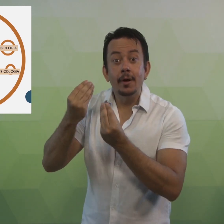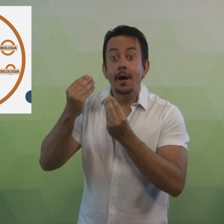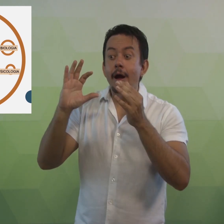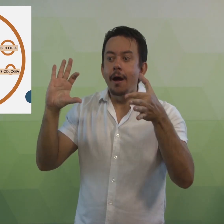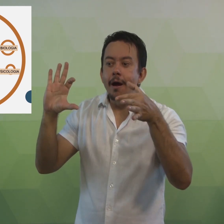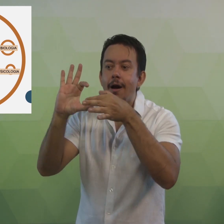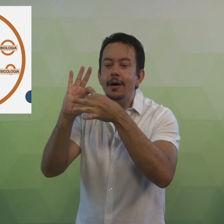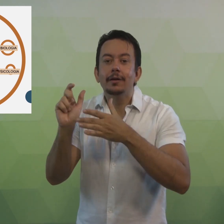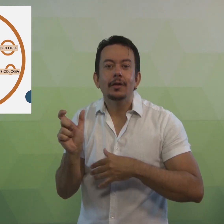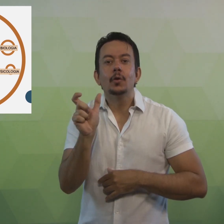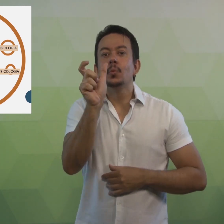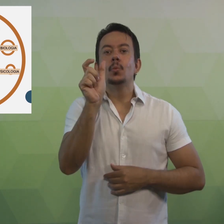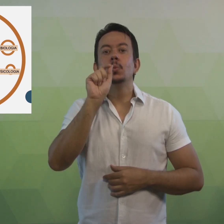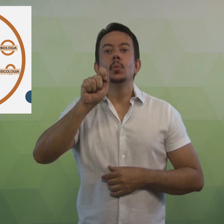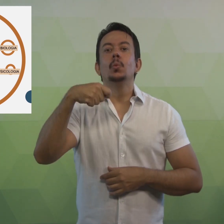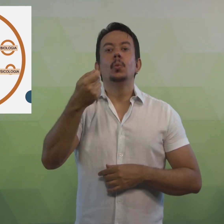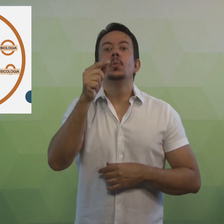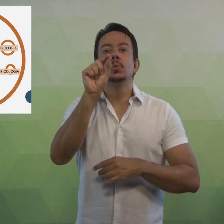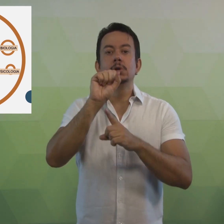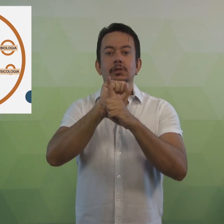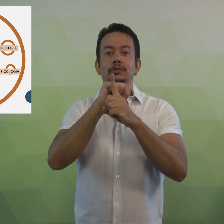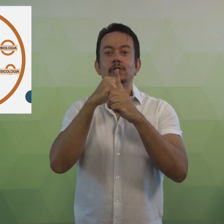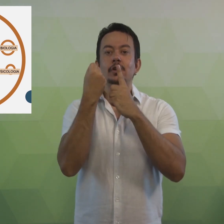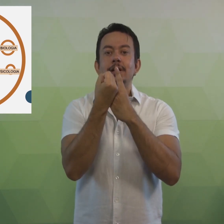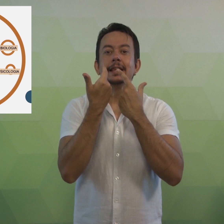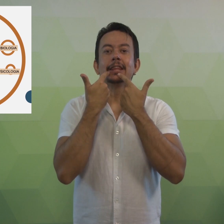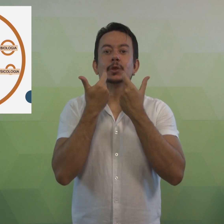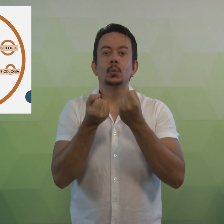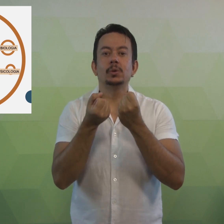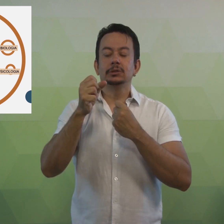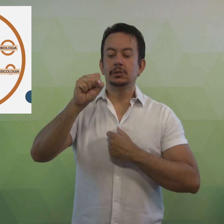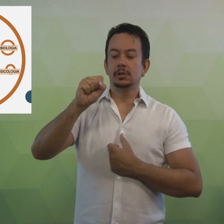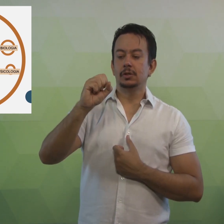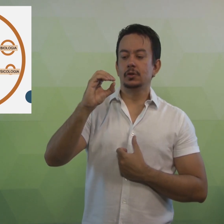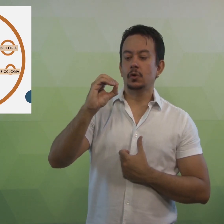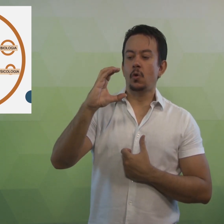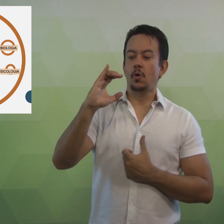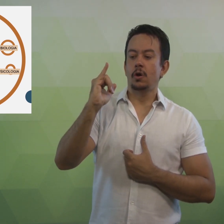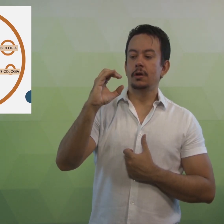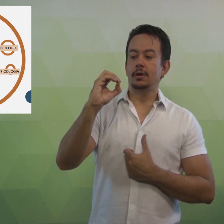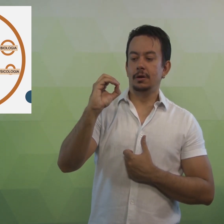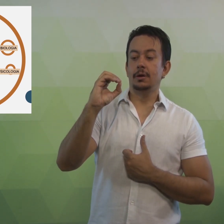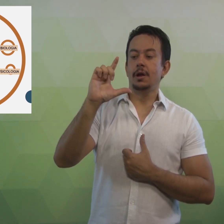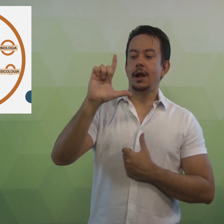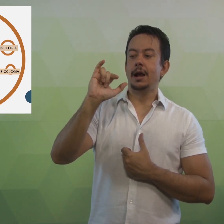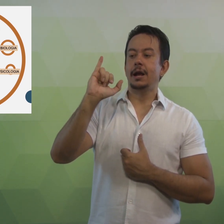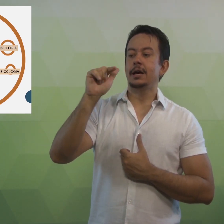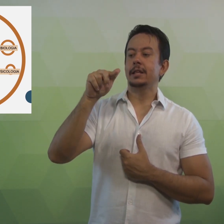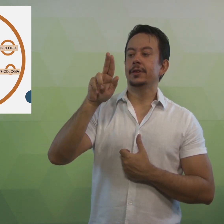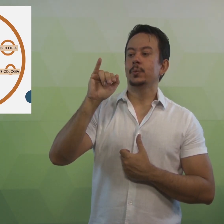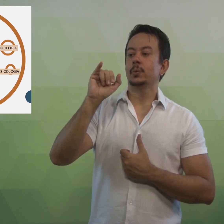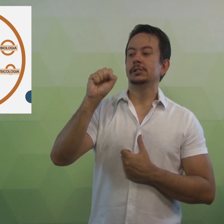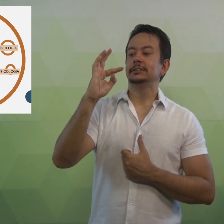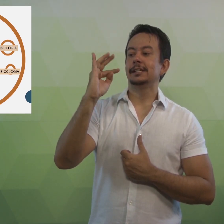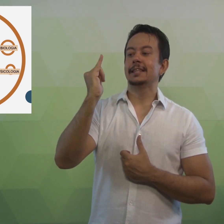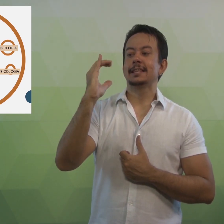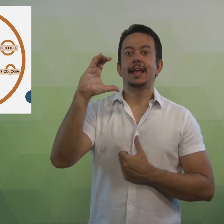passa de geração em geração, dependendo do contexto, de idade, a sociologia ela está unida à